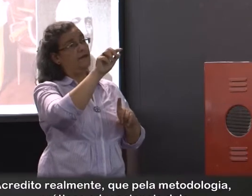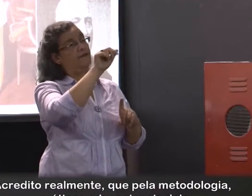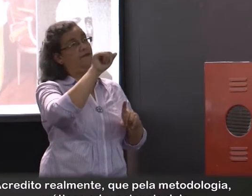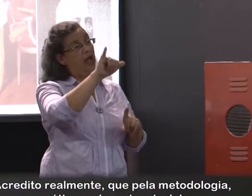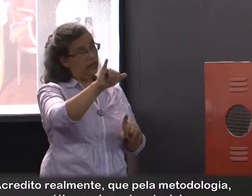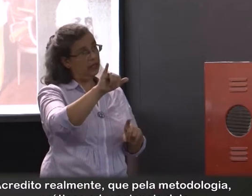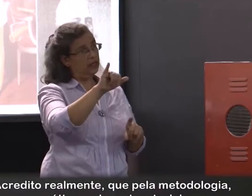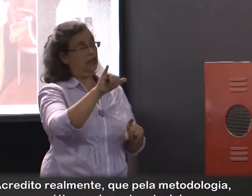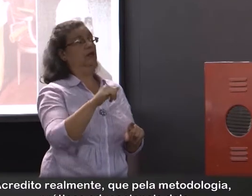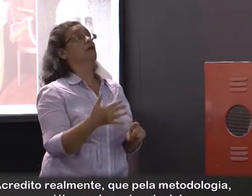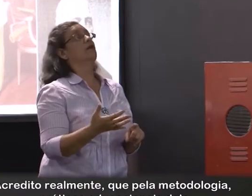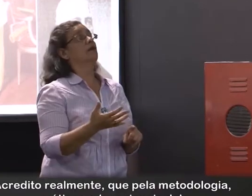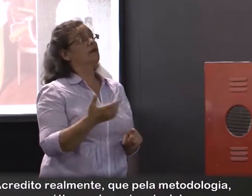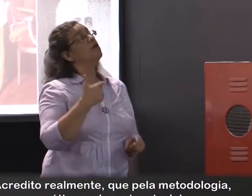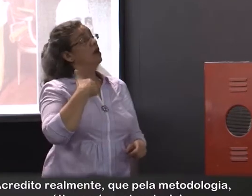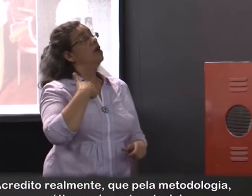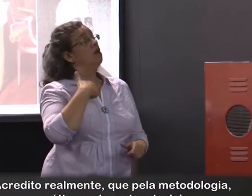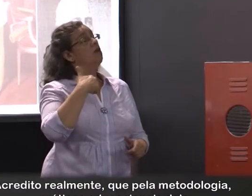E aí Etienne,